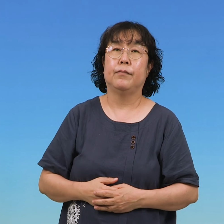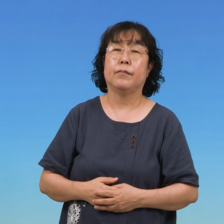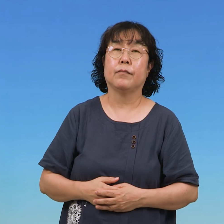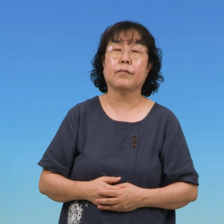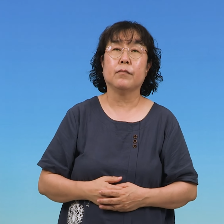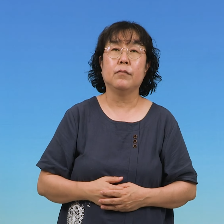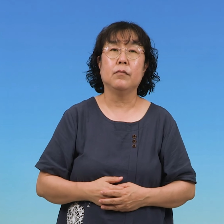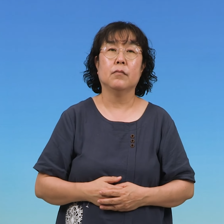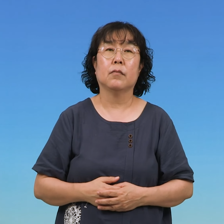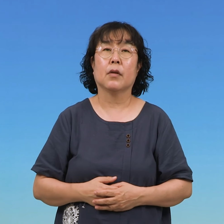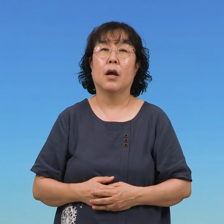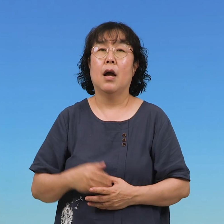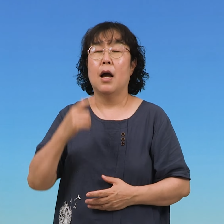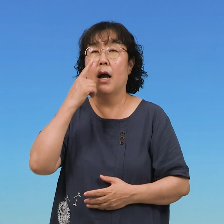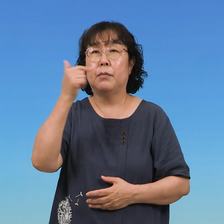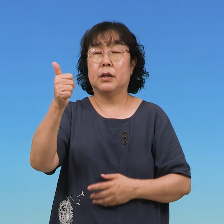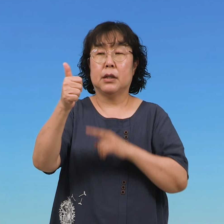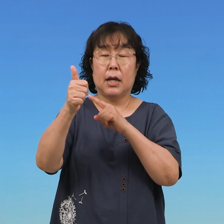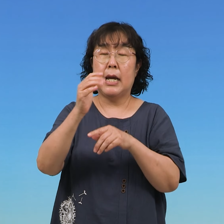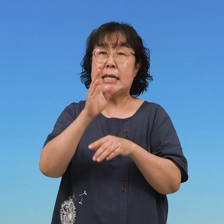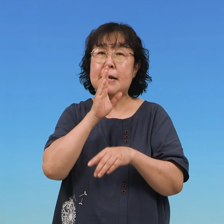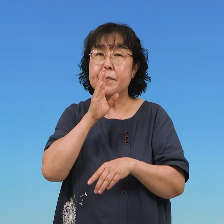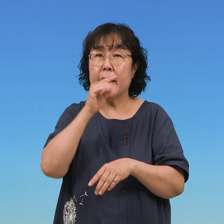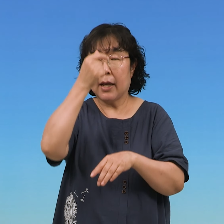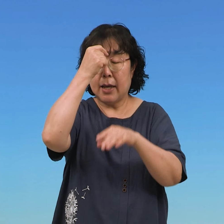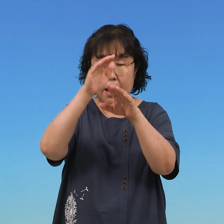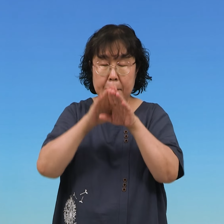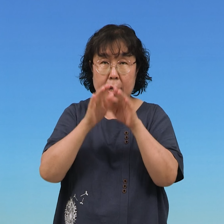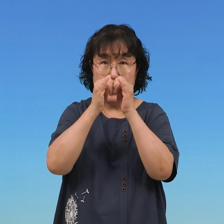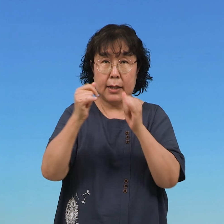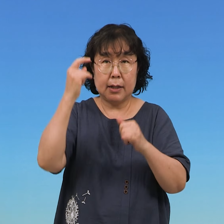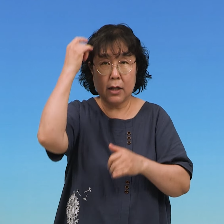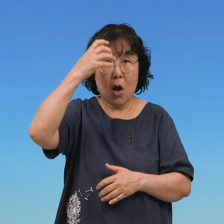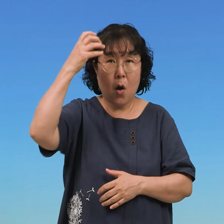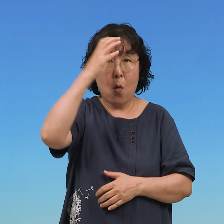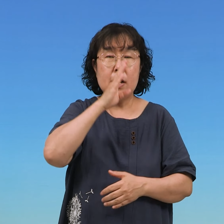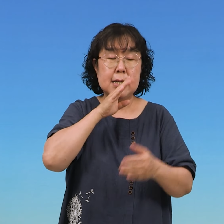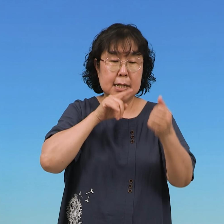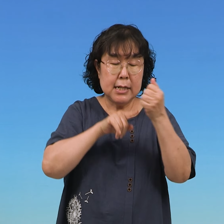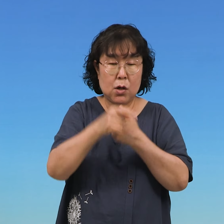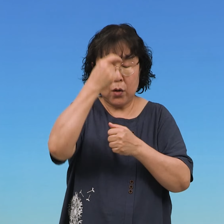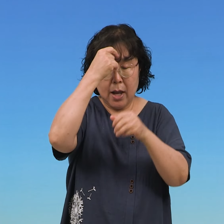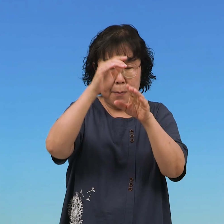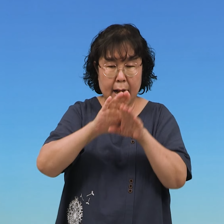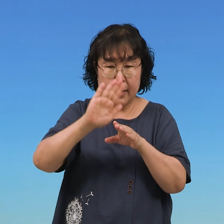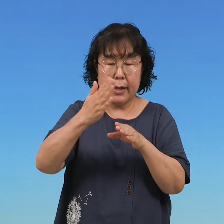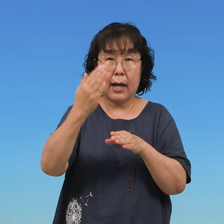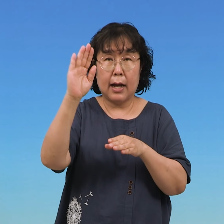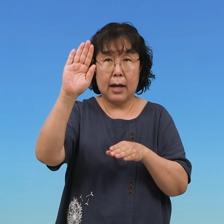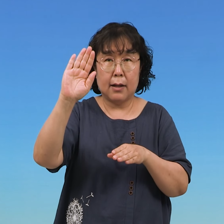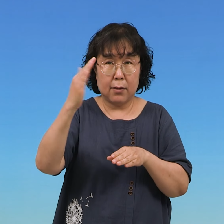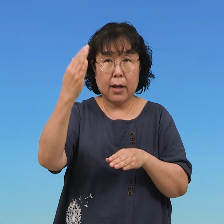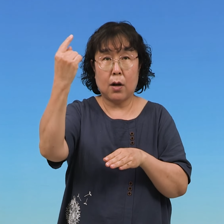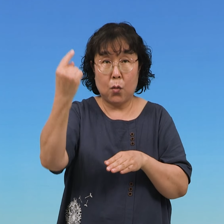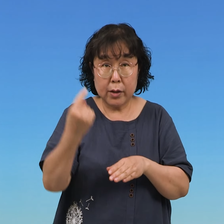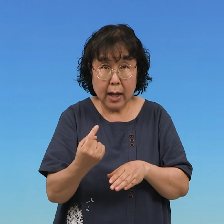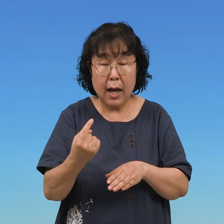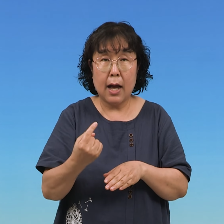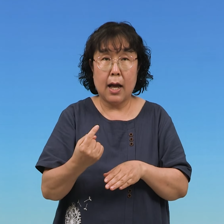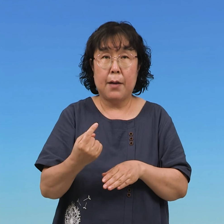요한복음 4장 23절이요 아버지께 참되게 예배하는 자들은 영과 진리로 예배할 때가 오나니 곧